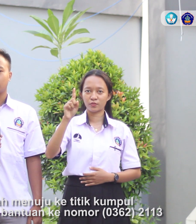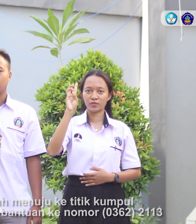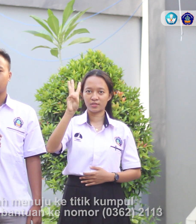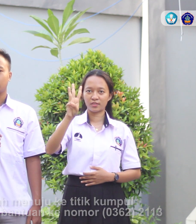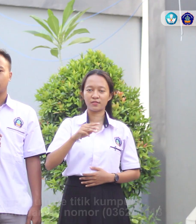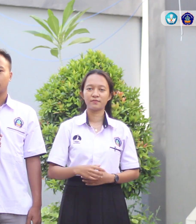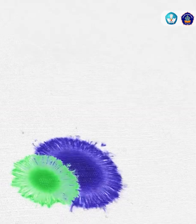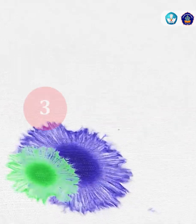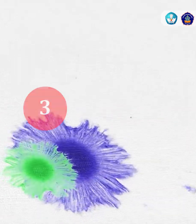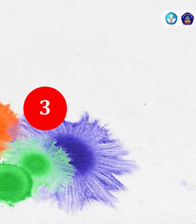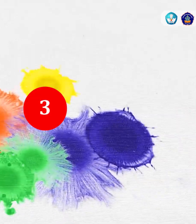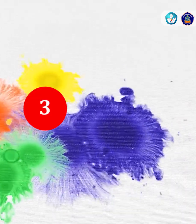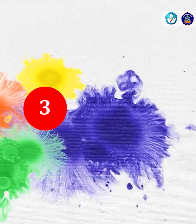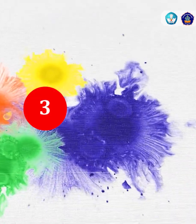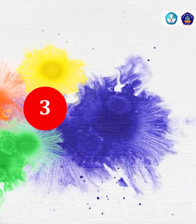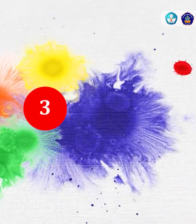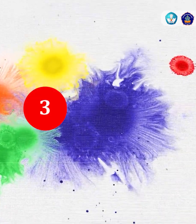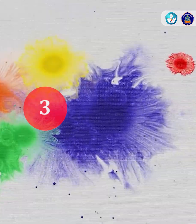0362-2113.